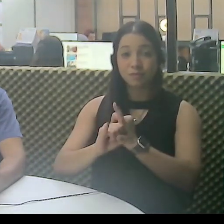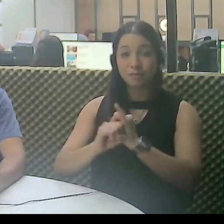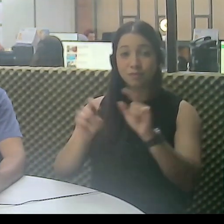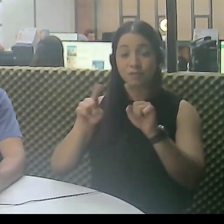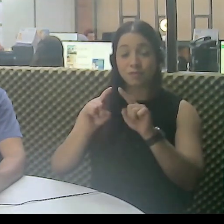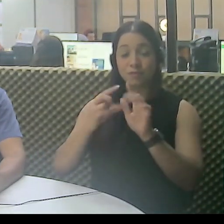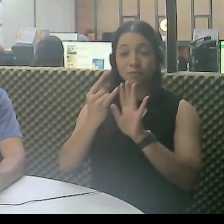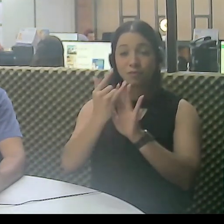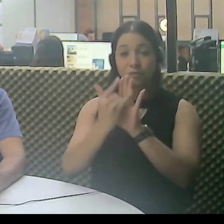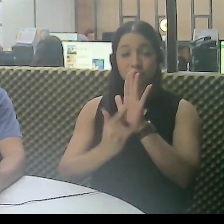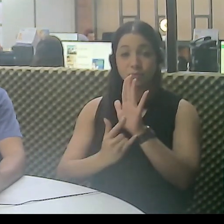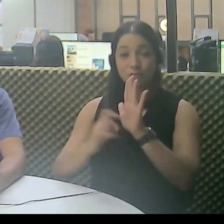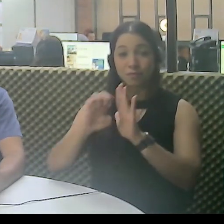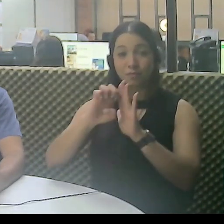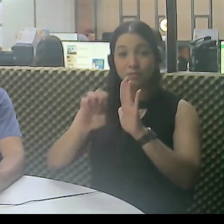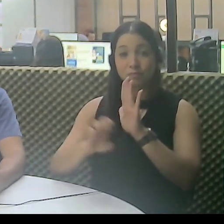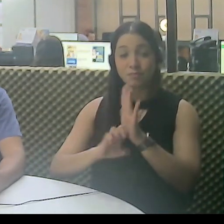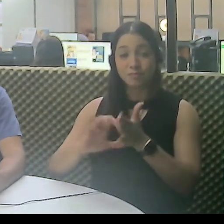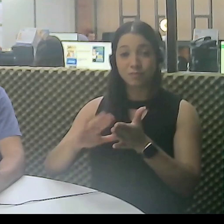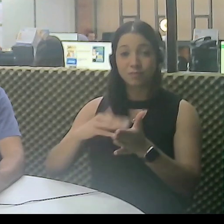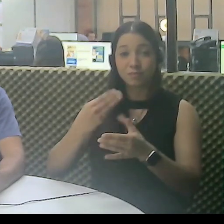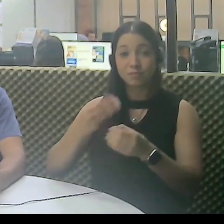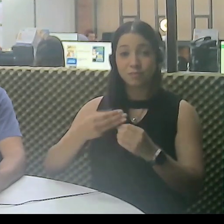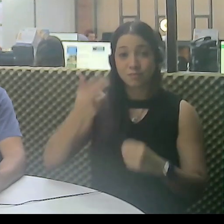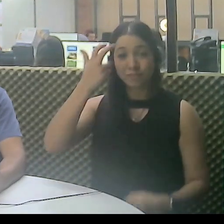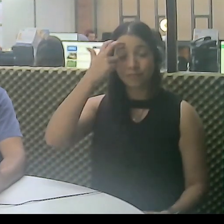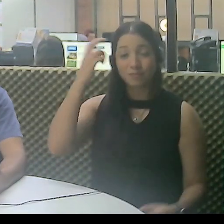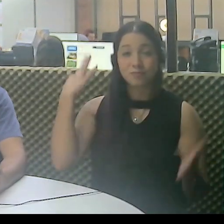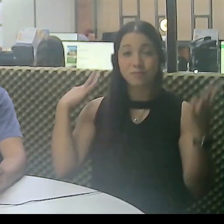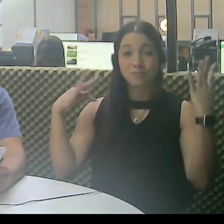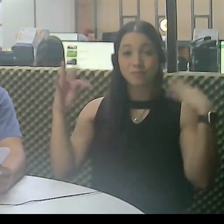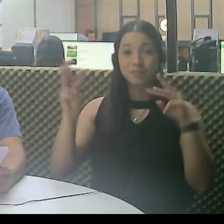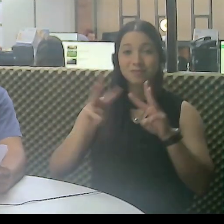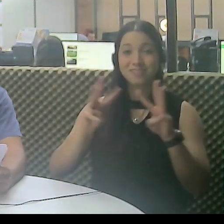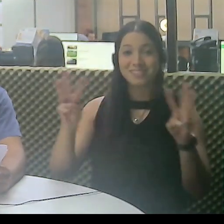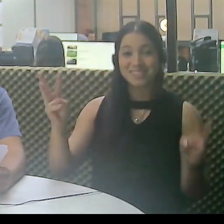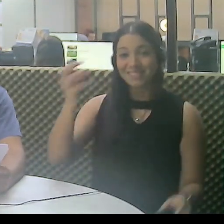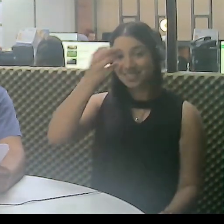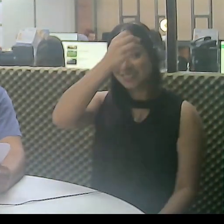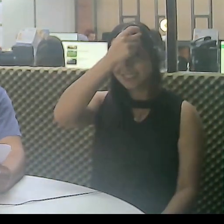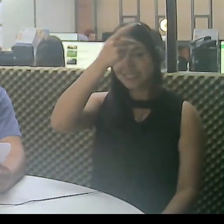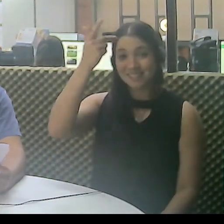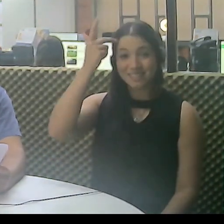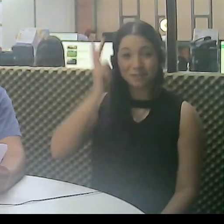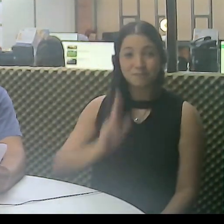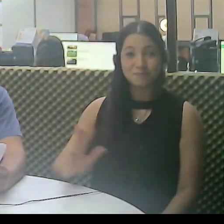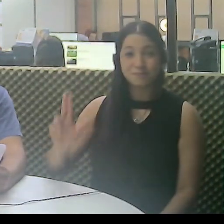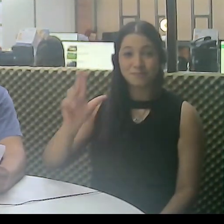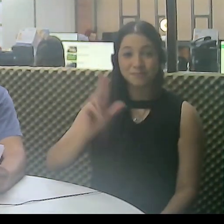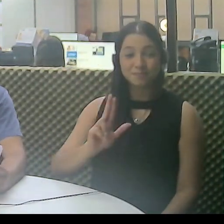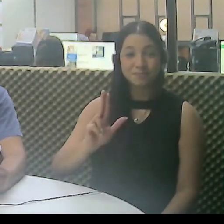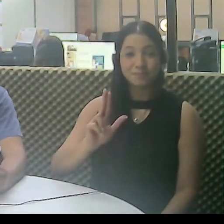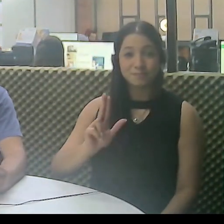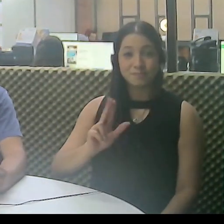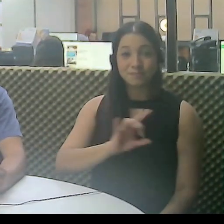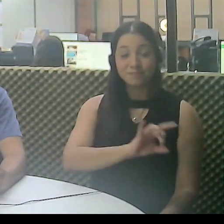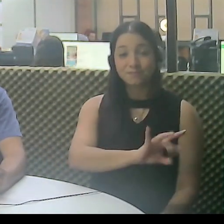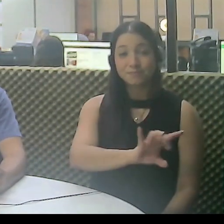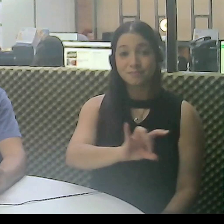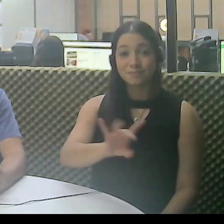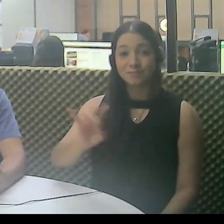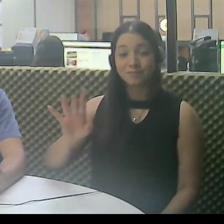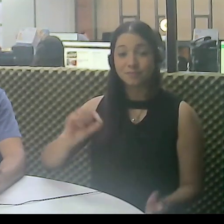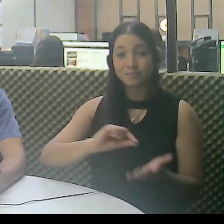está na página de editais da Secretaria Municipal de Cultura e Turismo, no portal da Prefeitura de Uberlândia. Cada proponente poderá